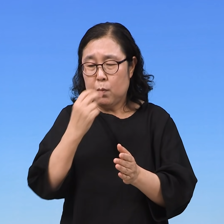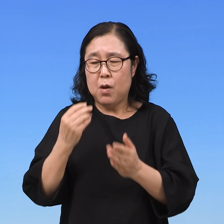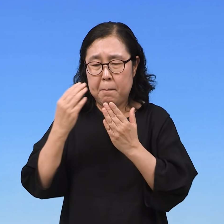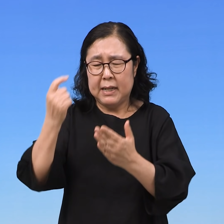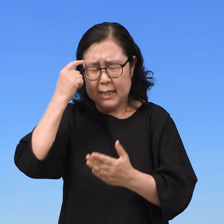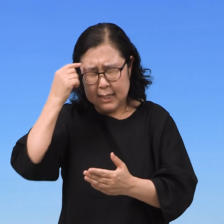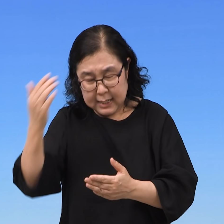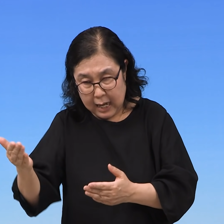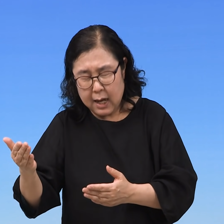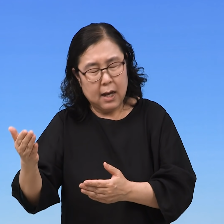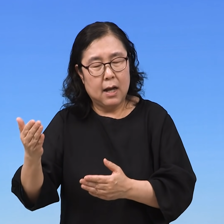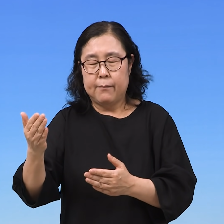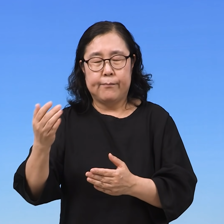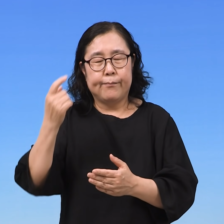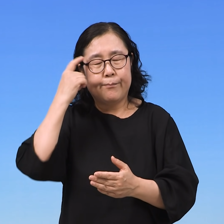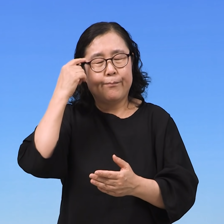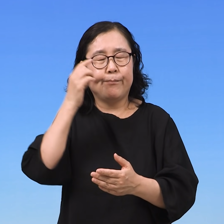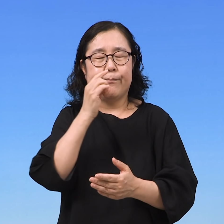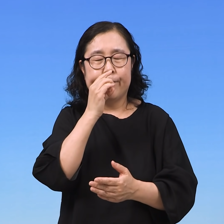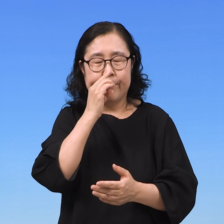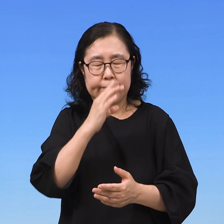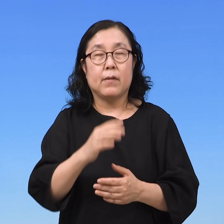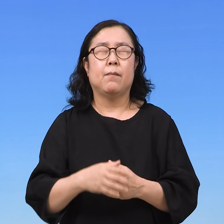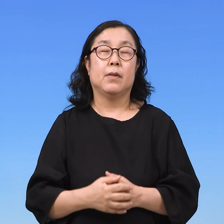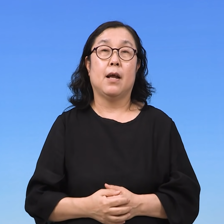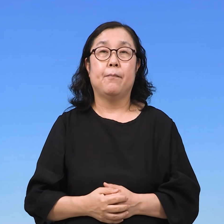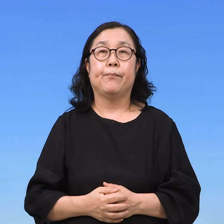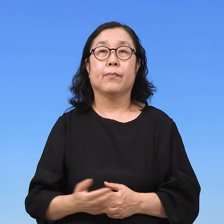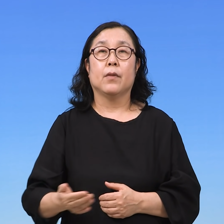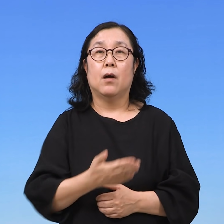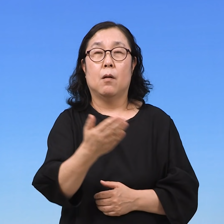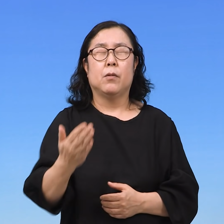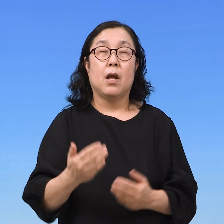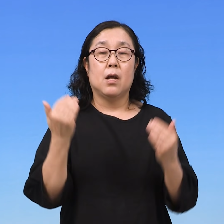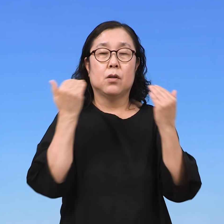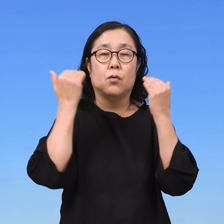여러분, 여러분의 성숙함을 점검하시려면요,